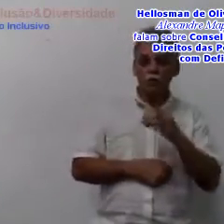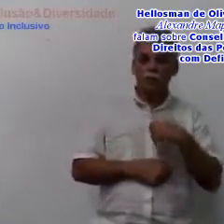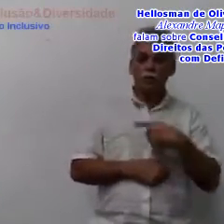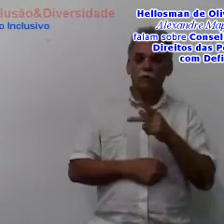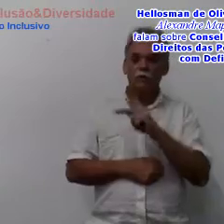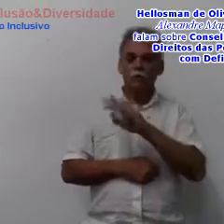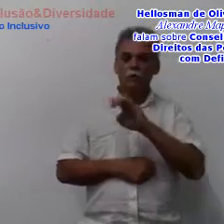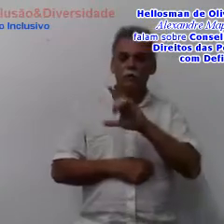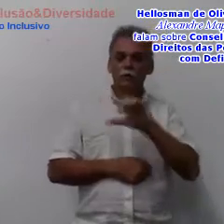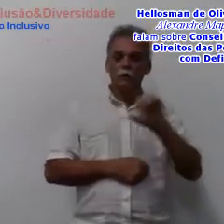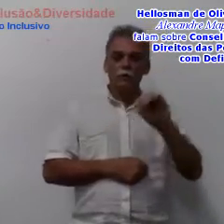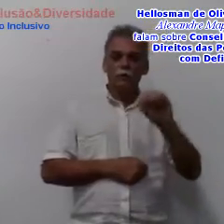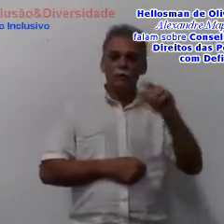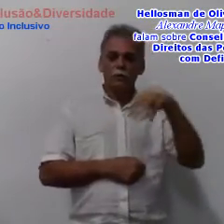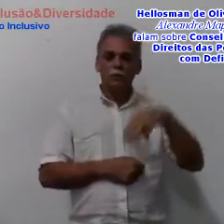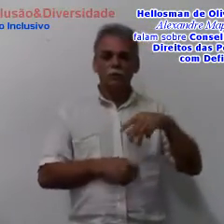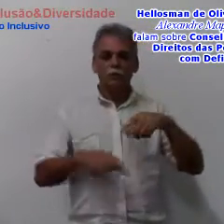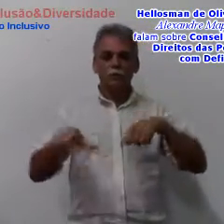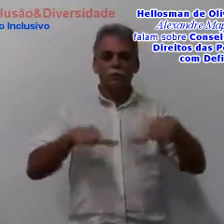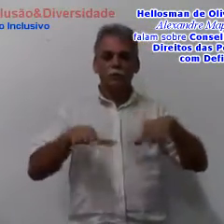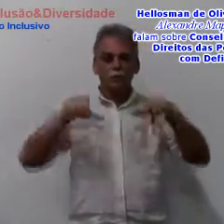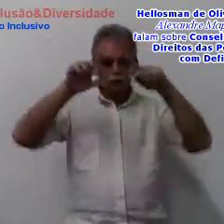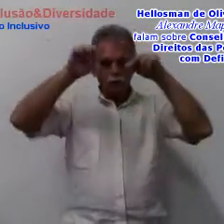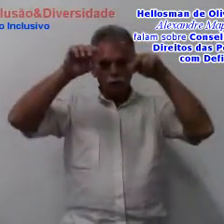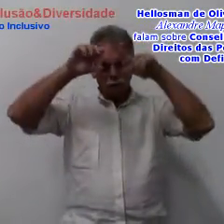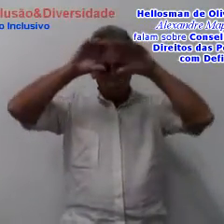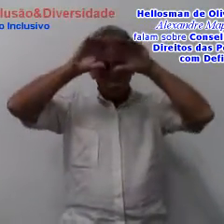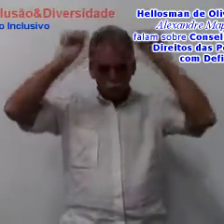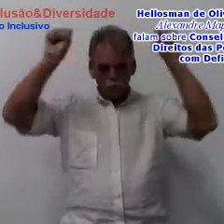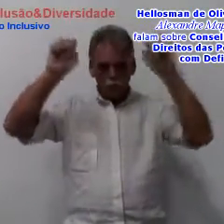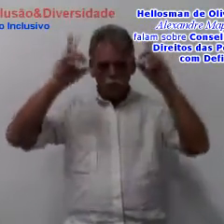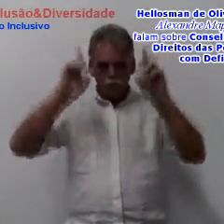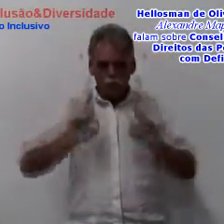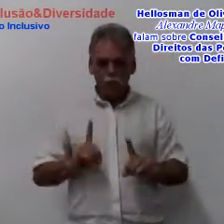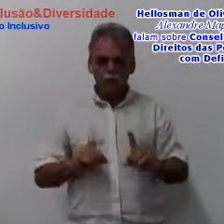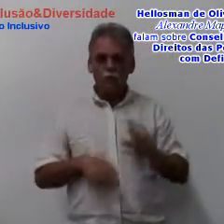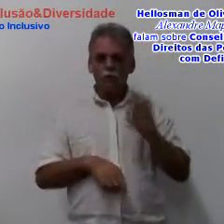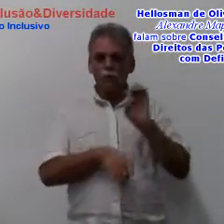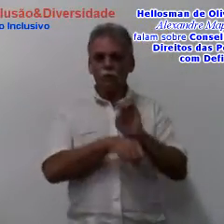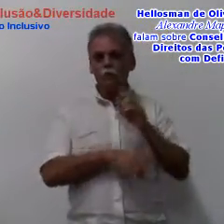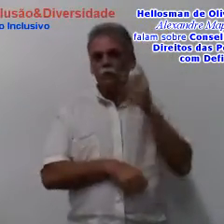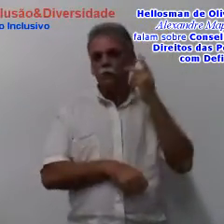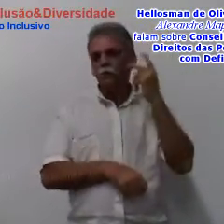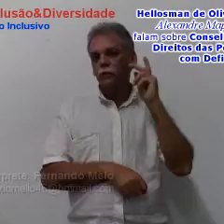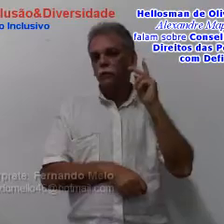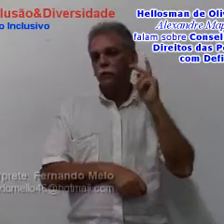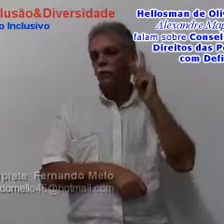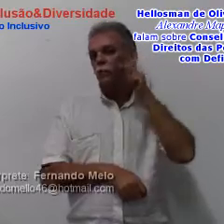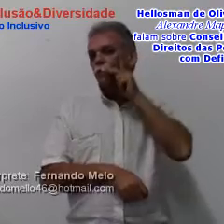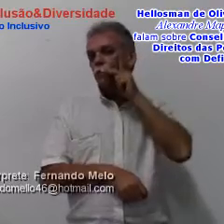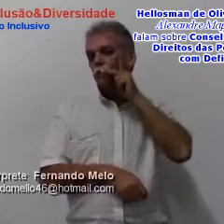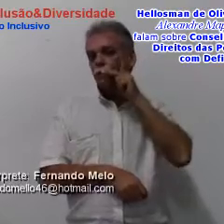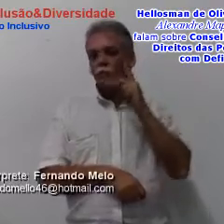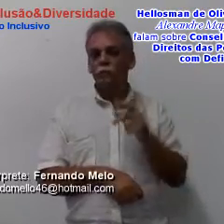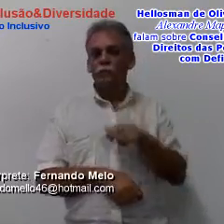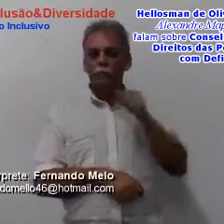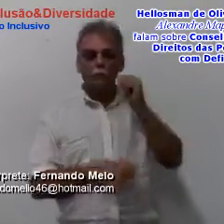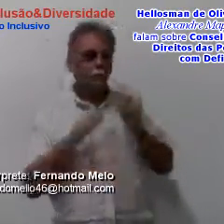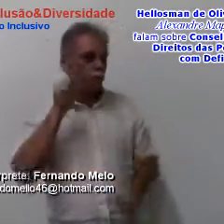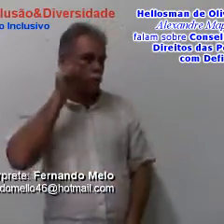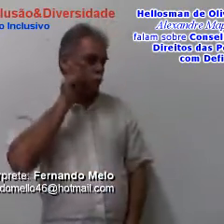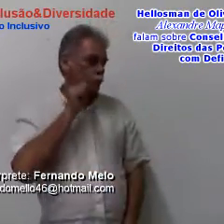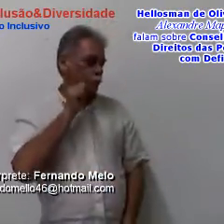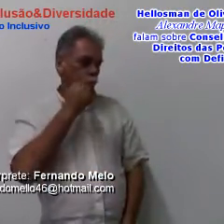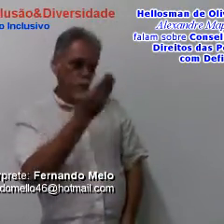Olá pessoal, Elosban de Oliveira, presidente do Conselho Estadual dos Direitos da Pessoa com Deficiência do Estado da Paraíba. Elosban é